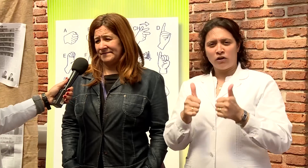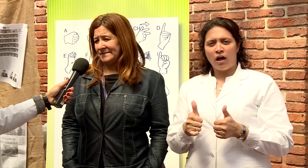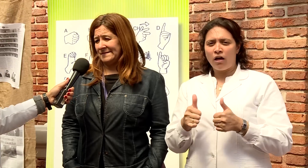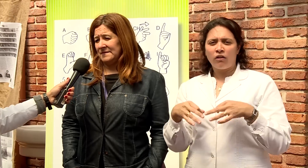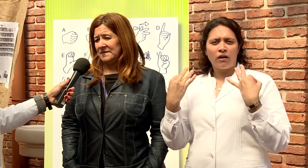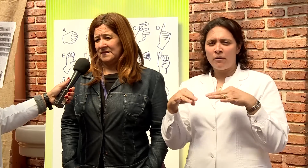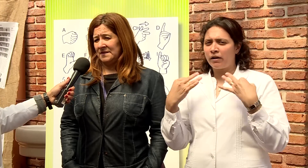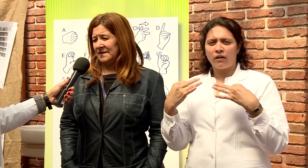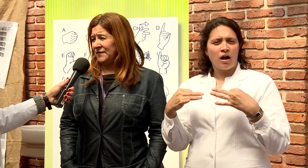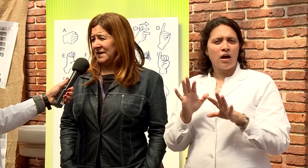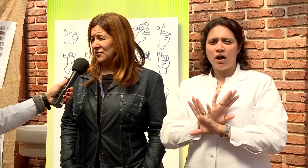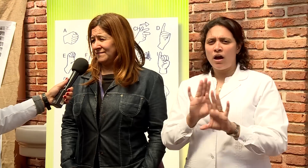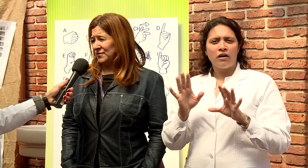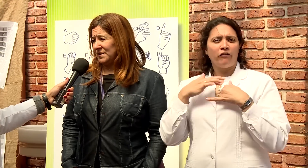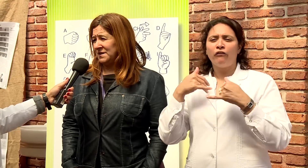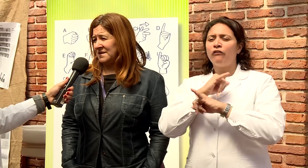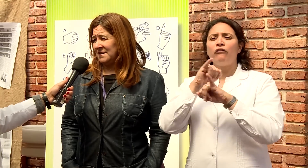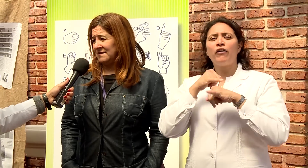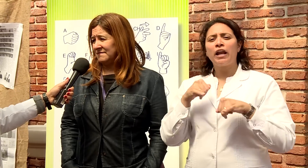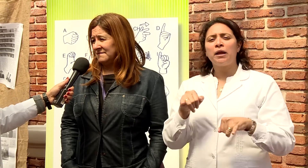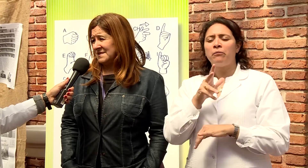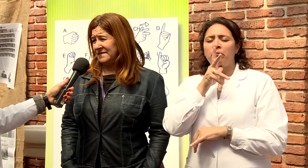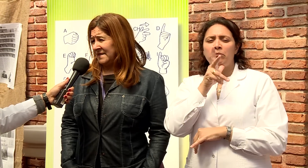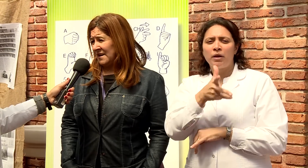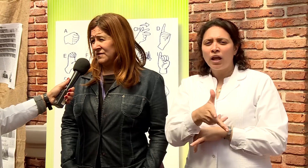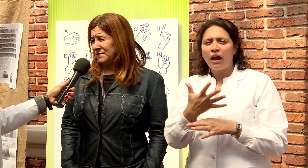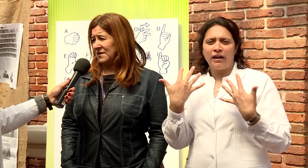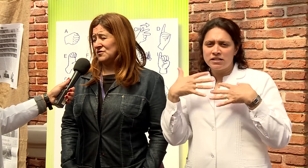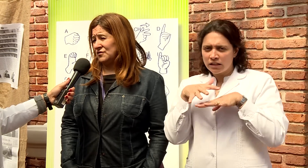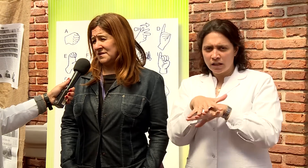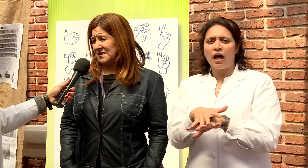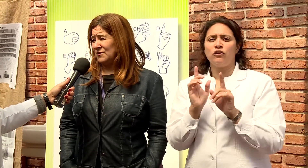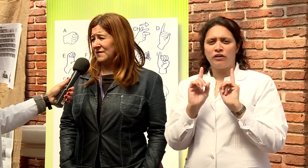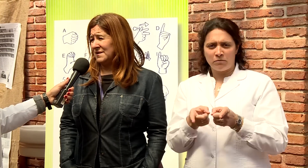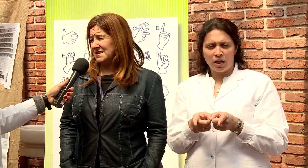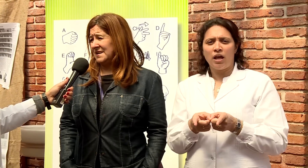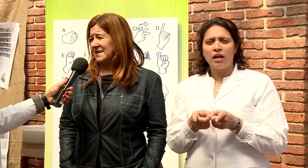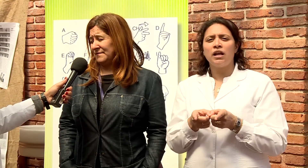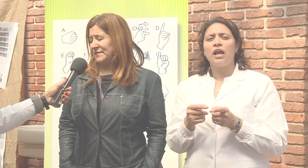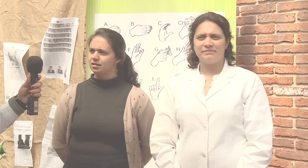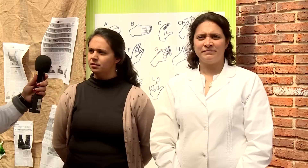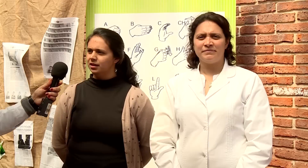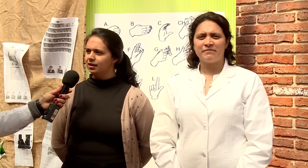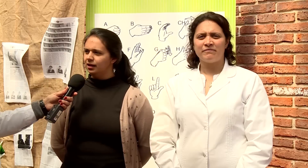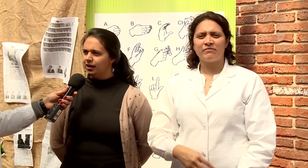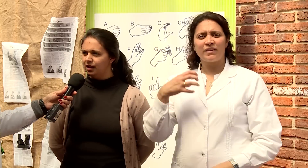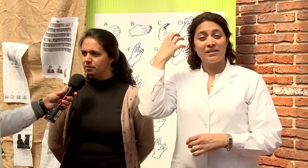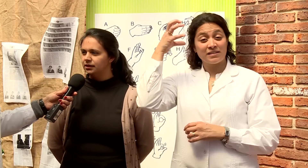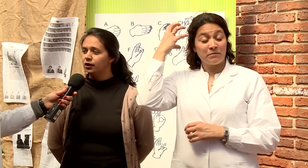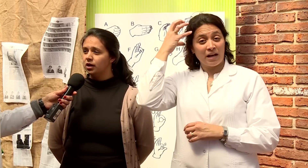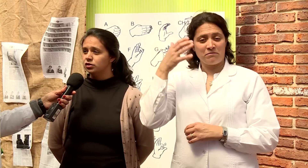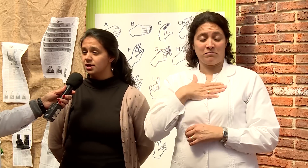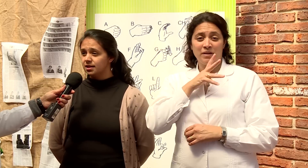verdad que re feliz porque mi hija se ha integrado también, nosotros hacemos lengua de señas. Samira